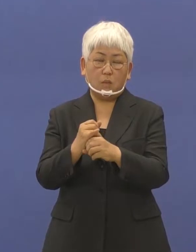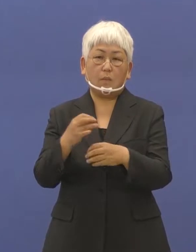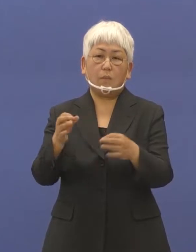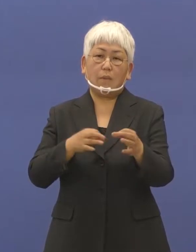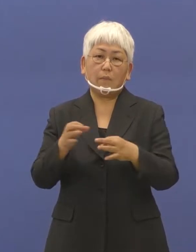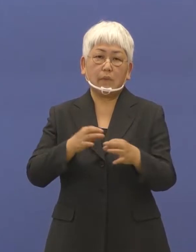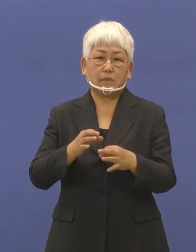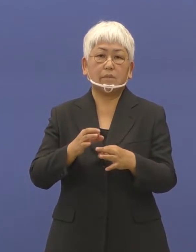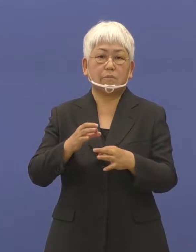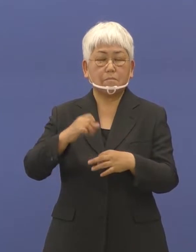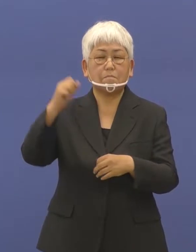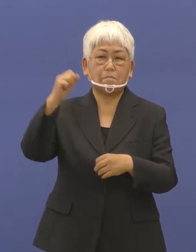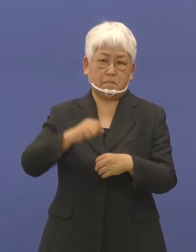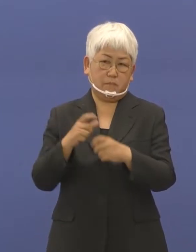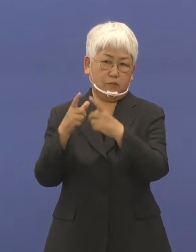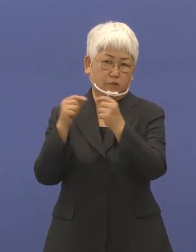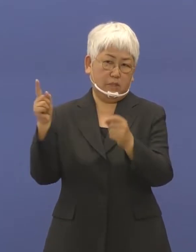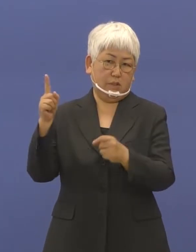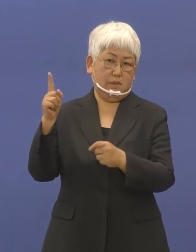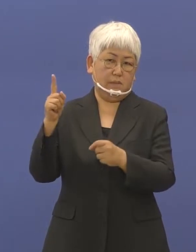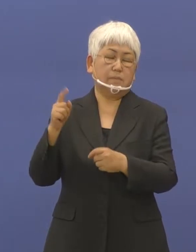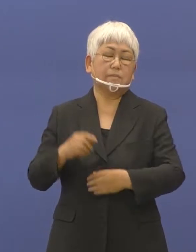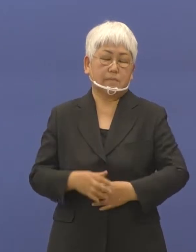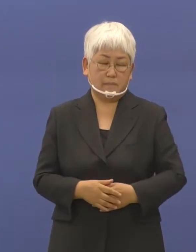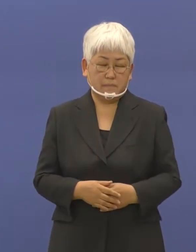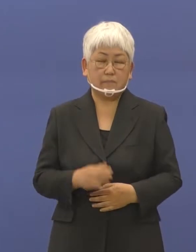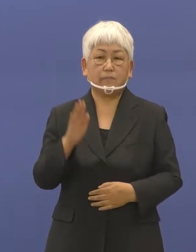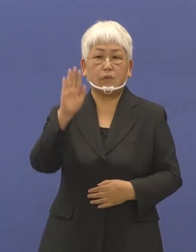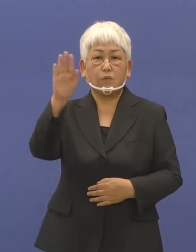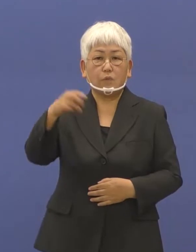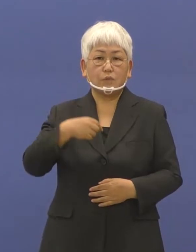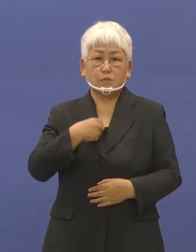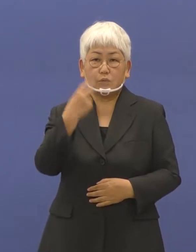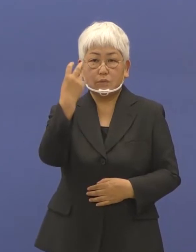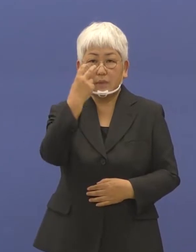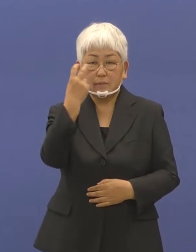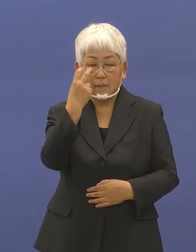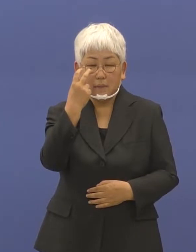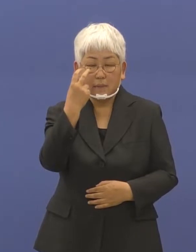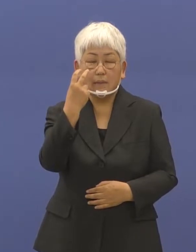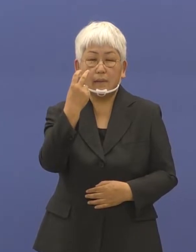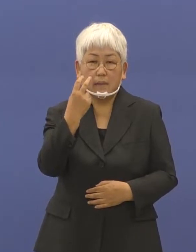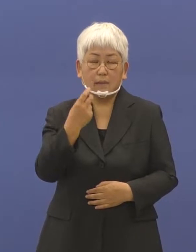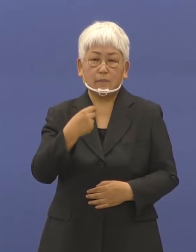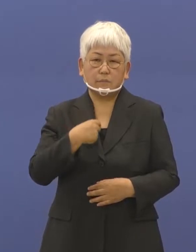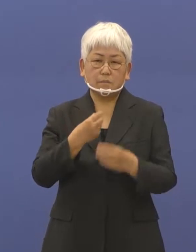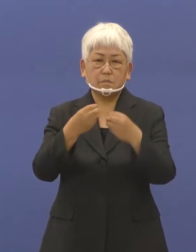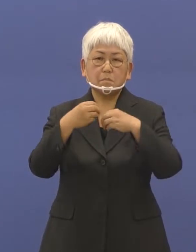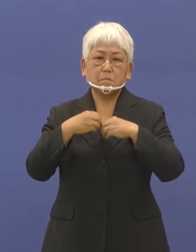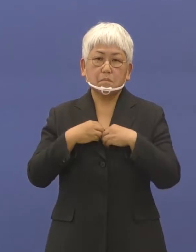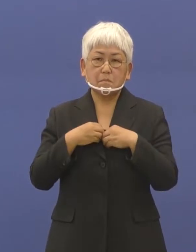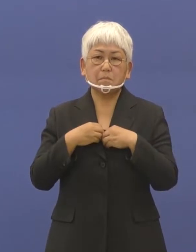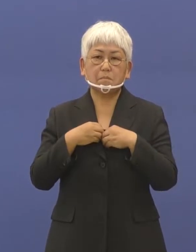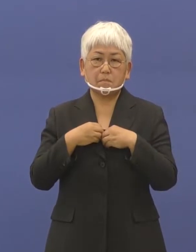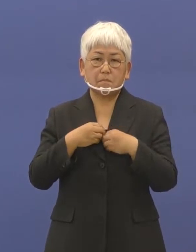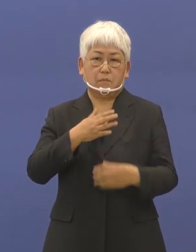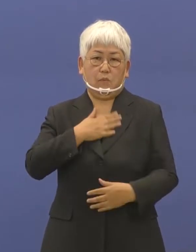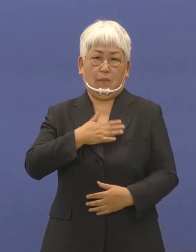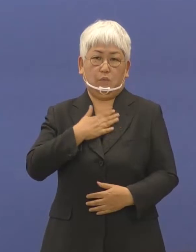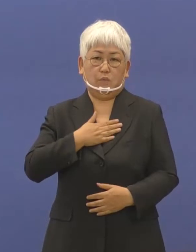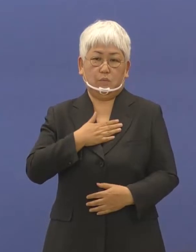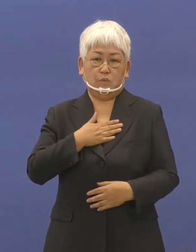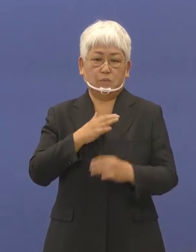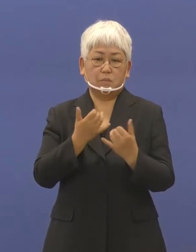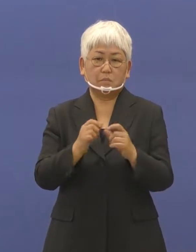り、今後自己検査で陽性を把握する方